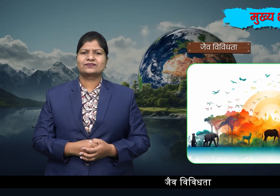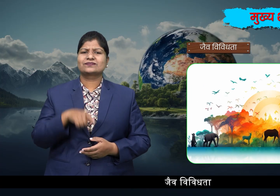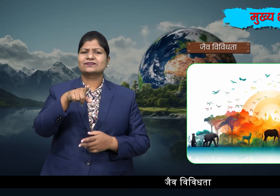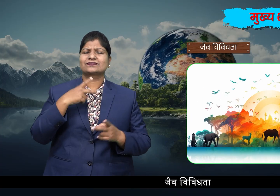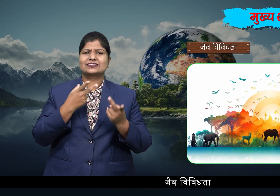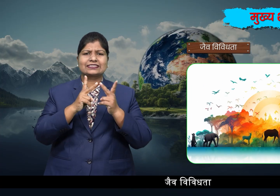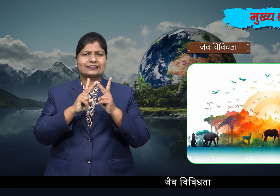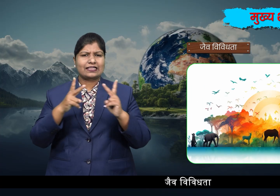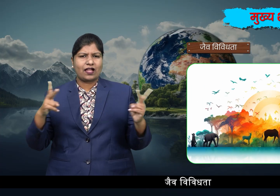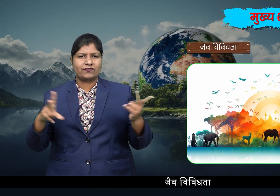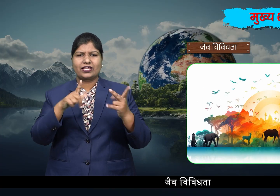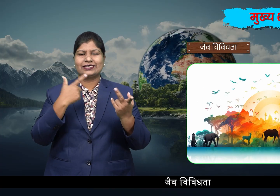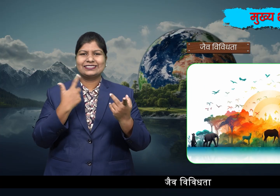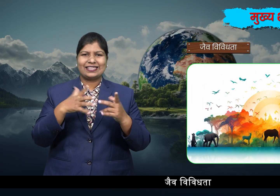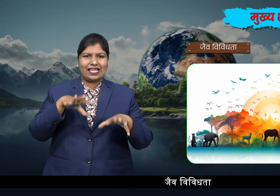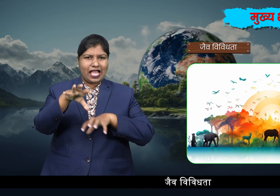जैव विविधता,